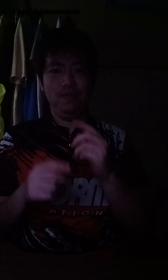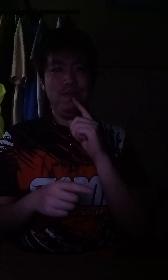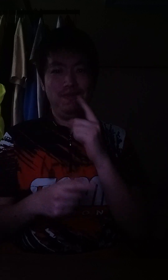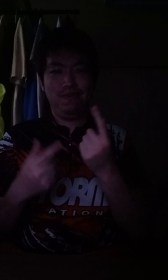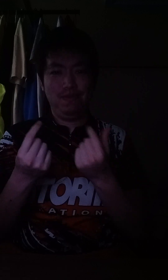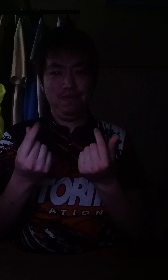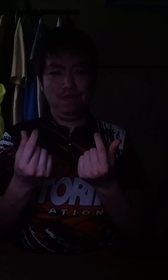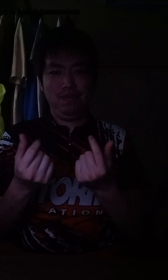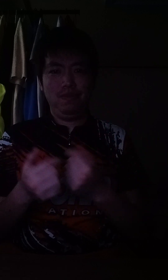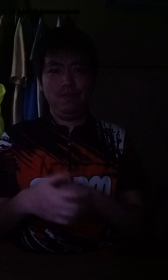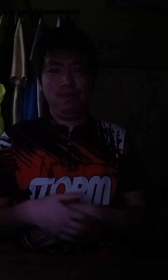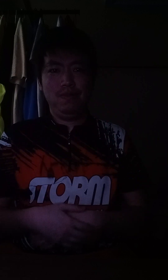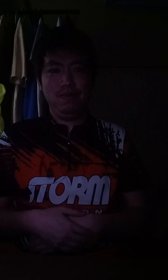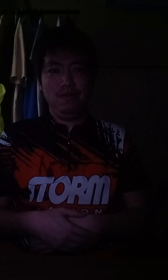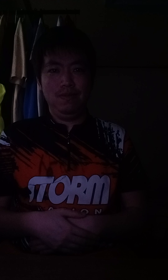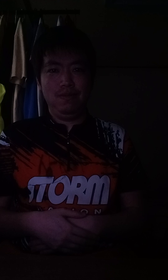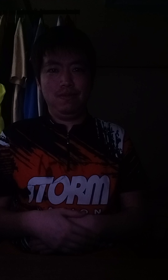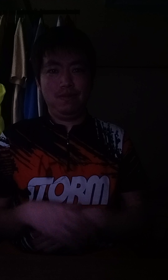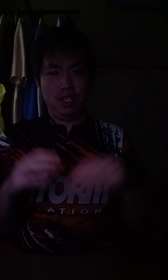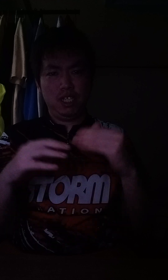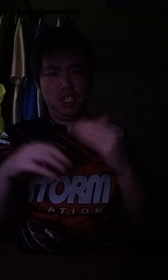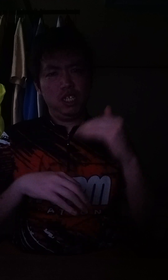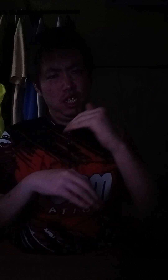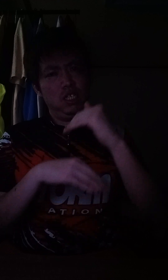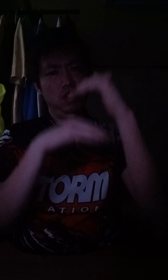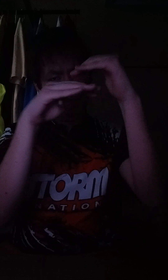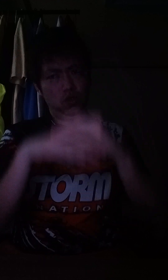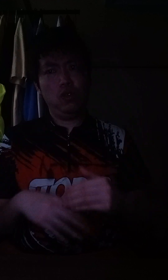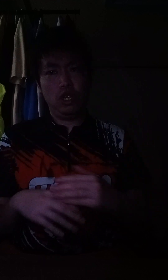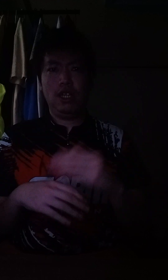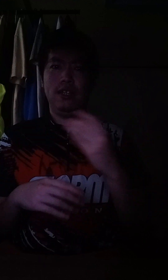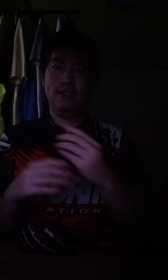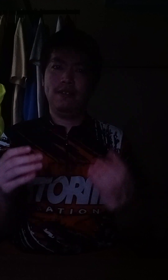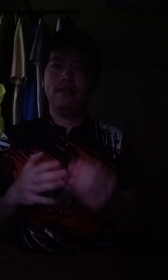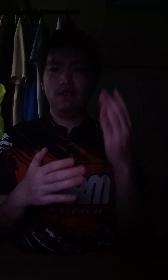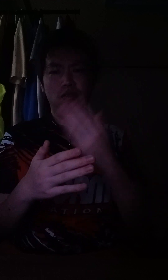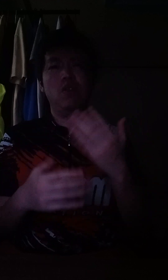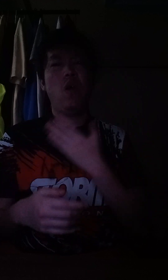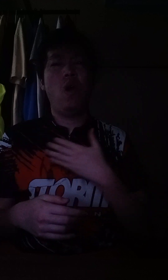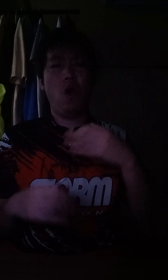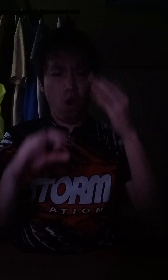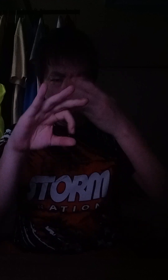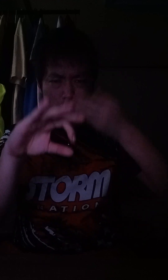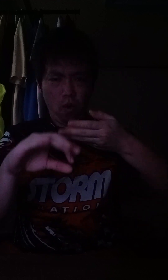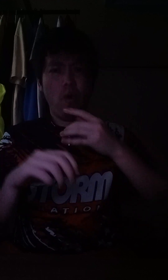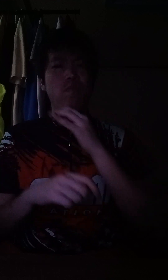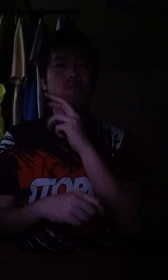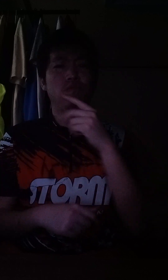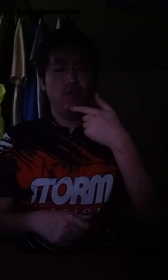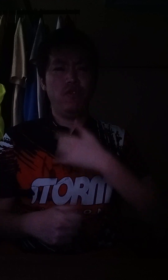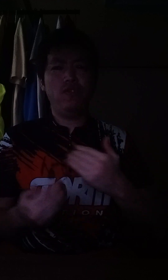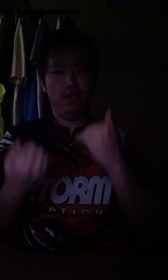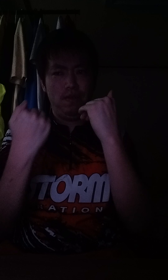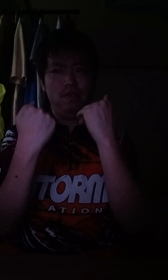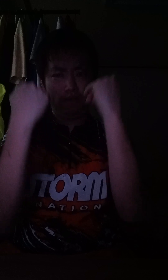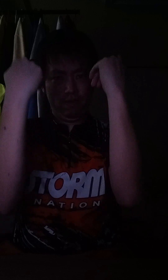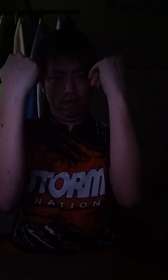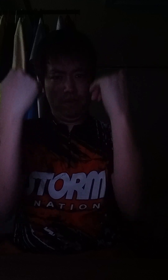금액이거든요. 네. 비용 문제인 게 좀 부담이 되실 것 같아요. 자기 그렇지요. 부담되지요.